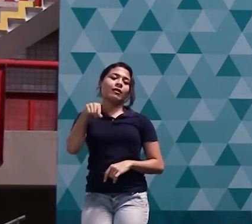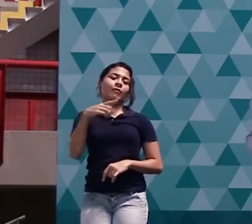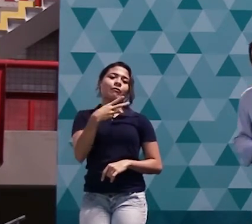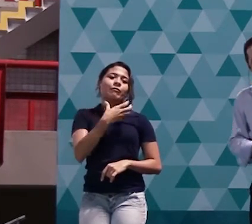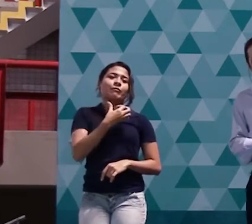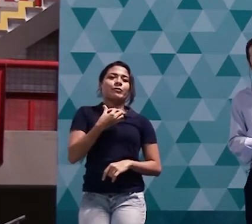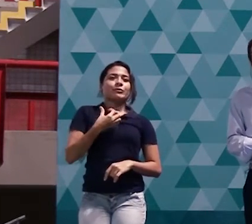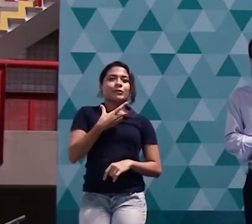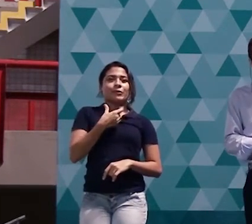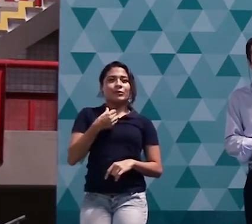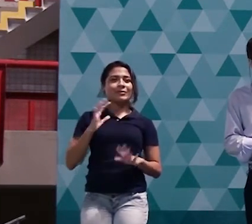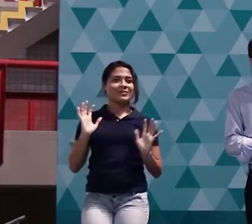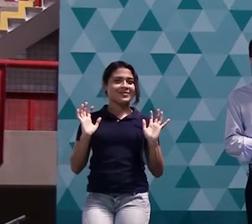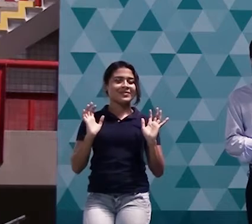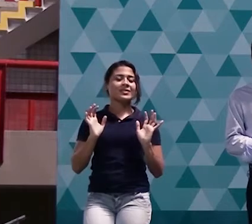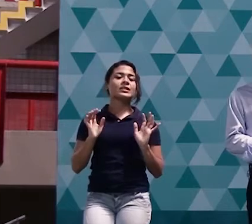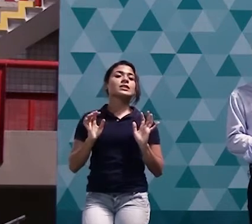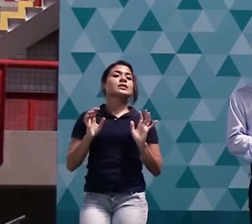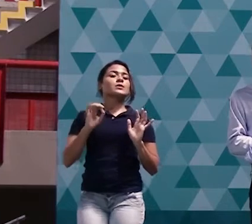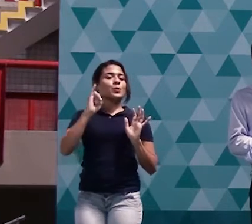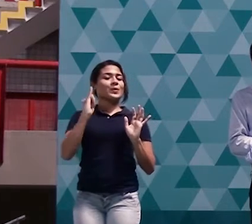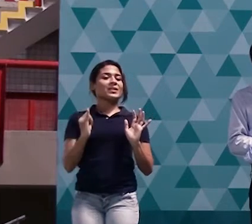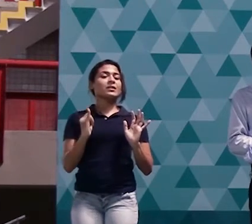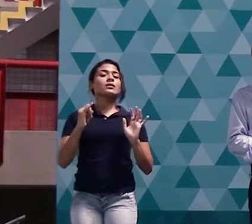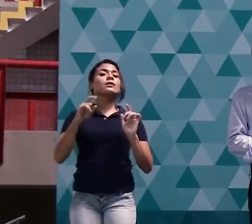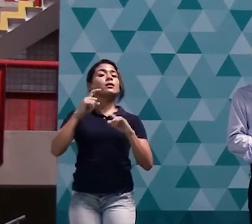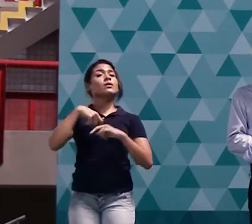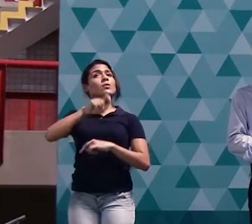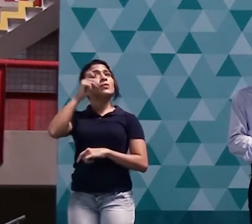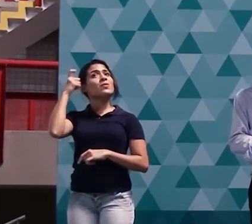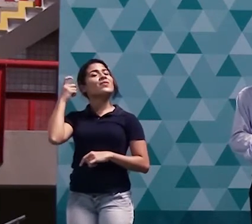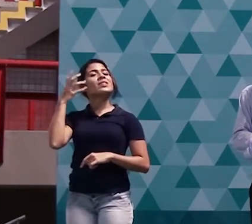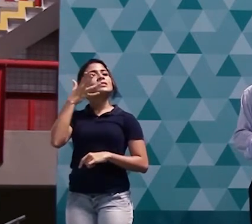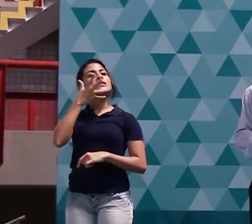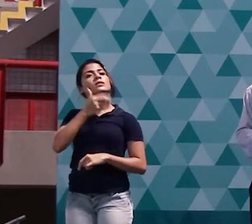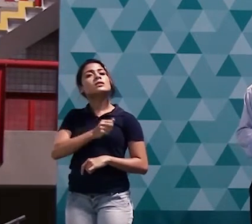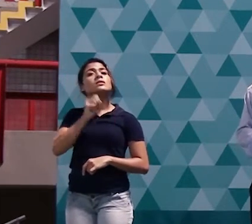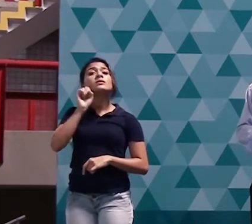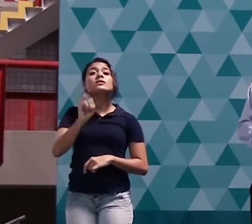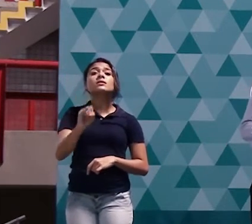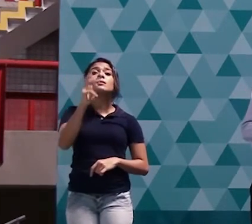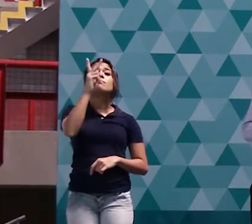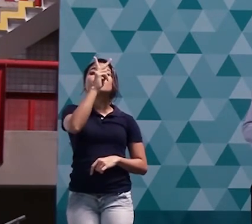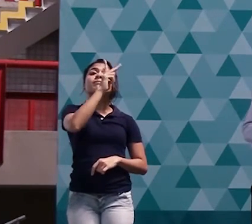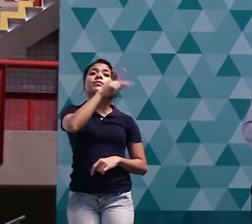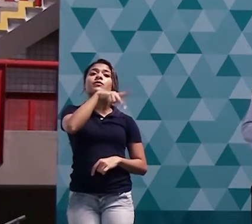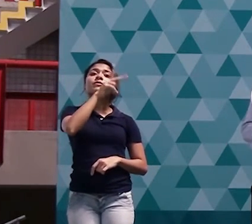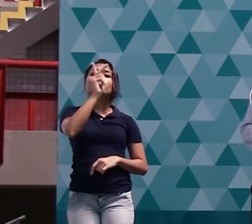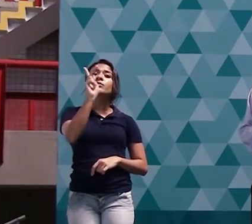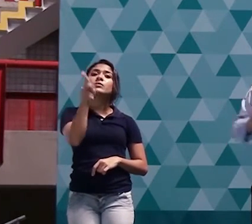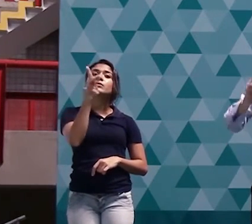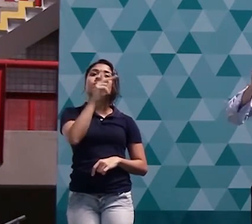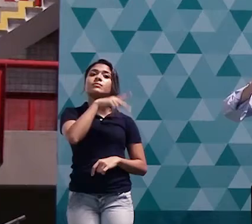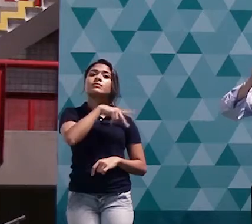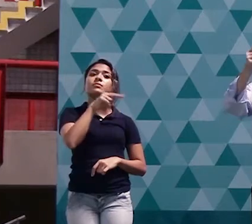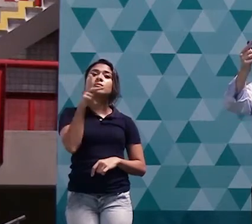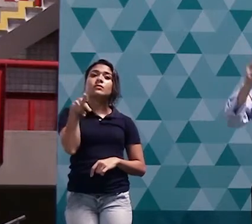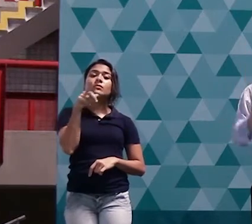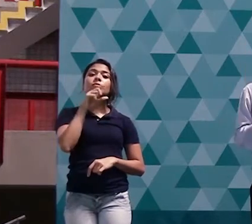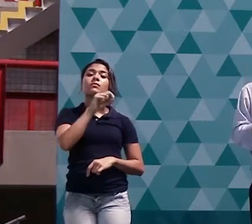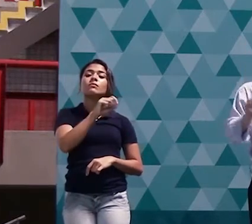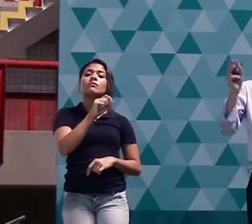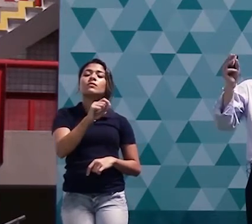então, mas quando eu era criança, que era na época da ditadura militar, se um professor meu ousasse fazer o